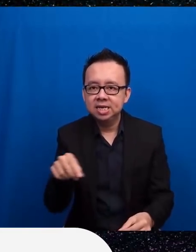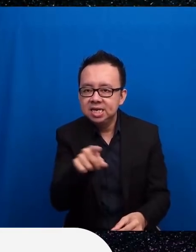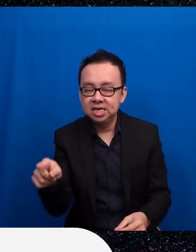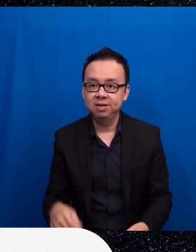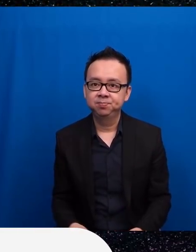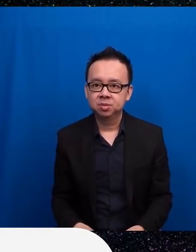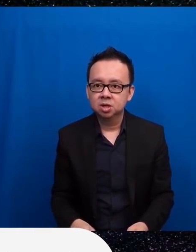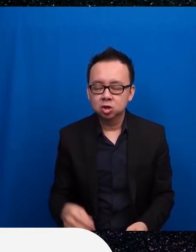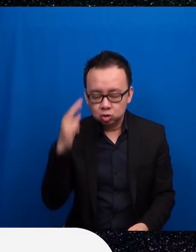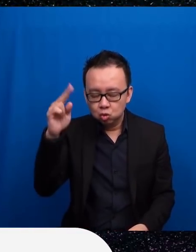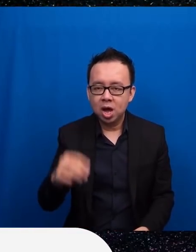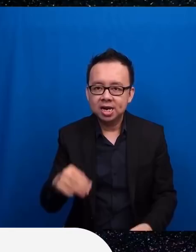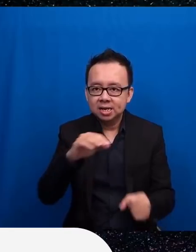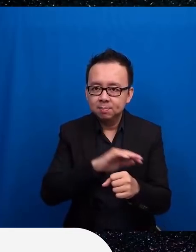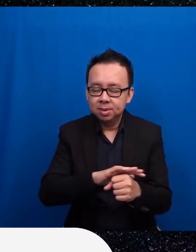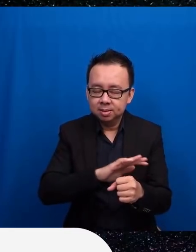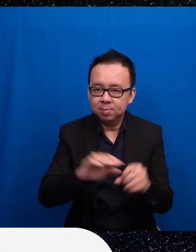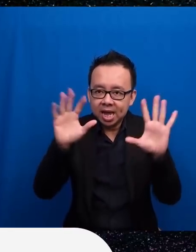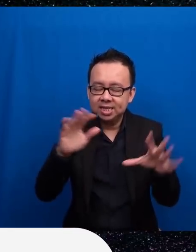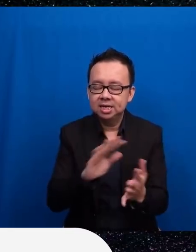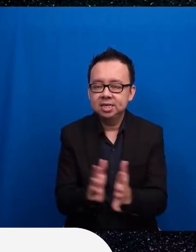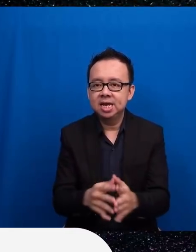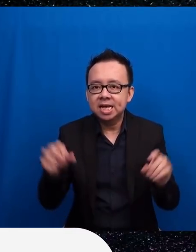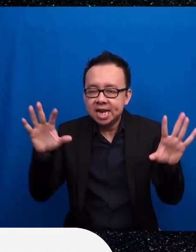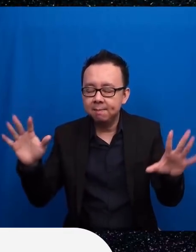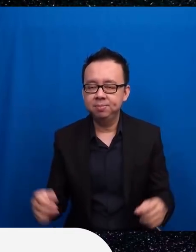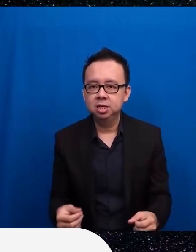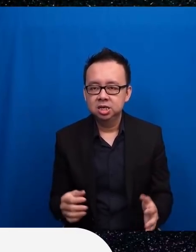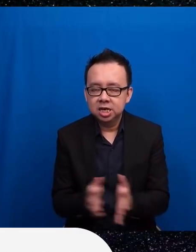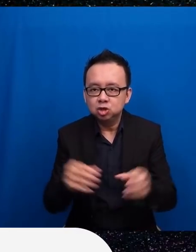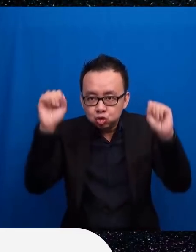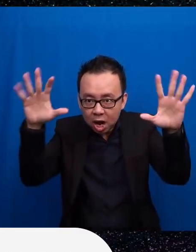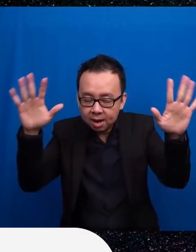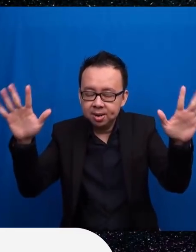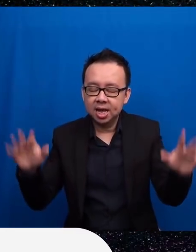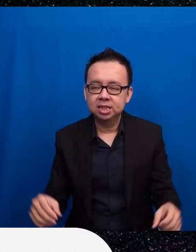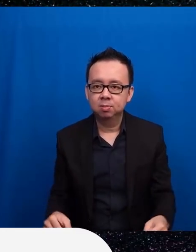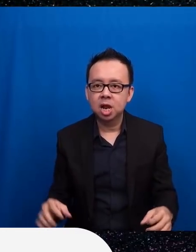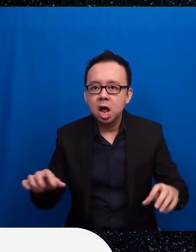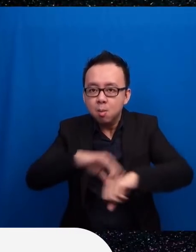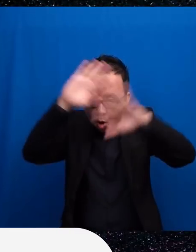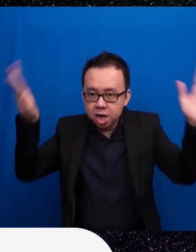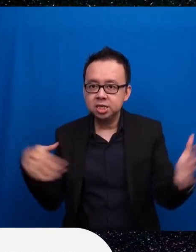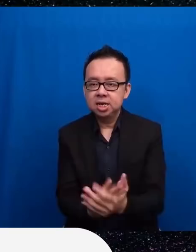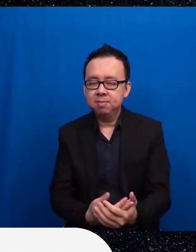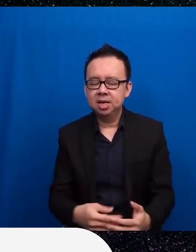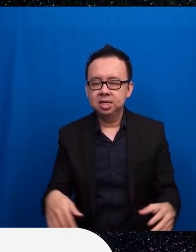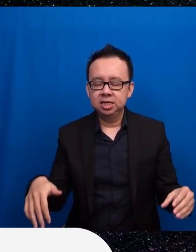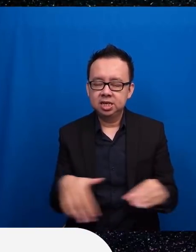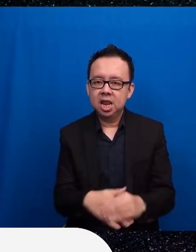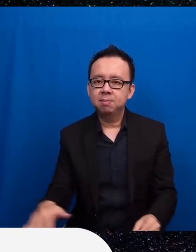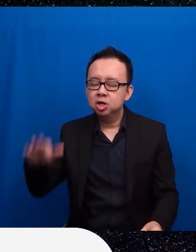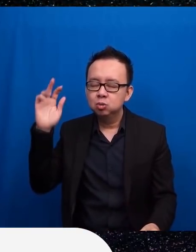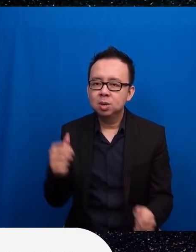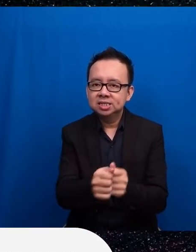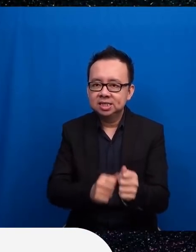anak-anak-Mu, Tuhan, dan genapi kebenaran firman-Mu. Engkau curahkan berkat-Mu berlimpah-limpah di dalam